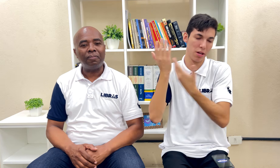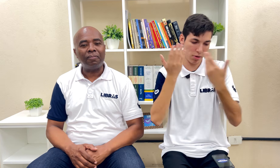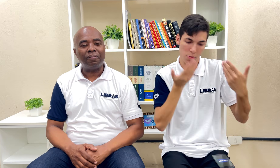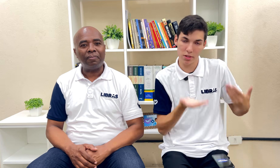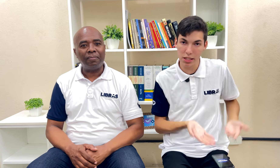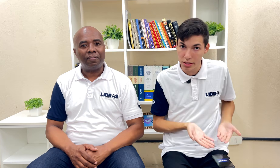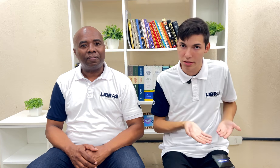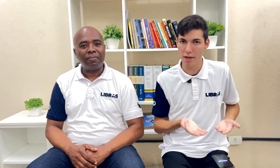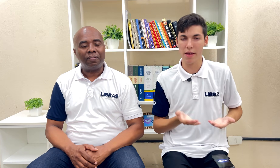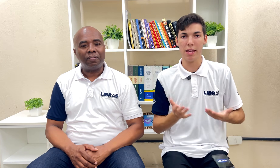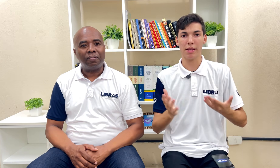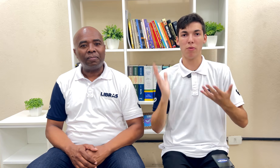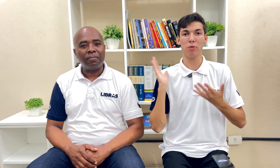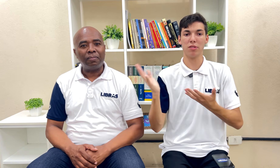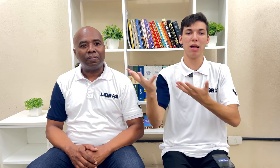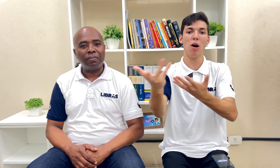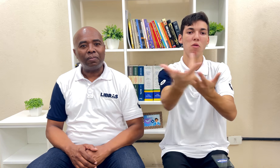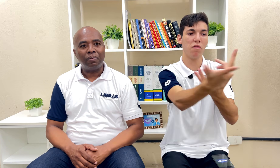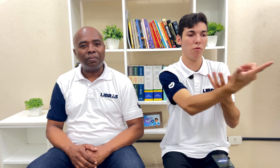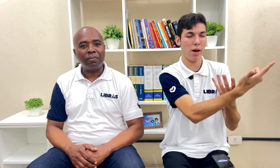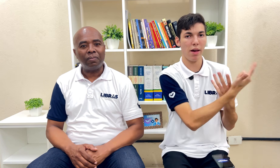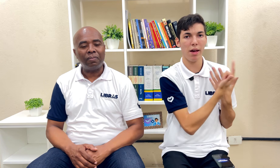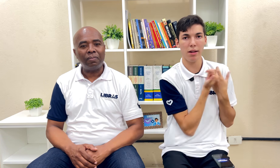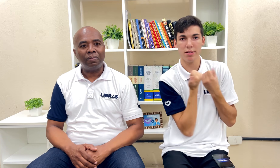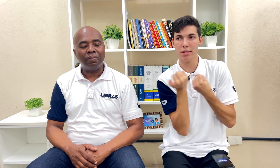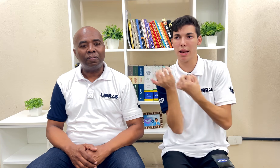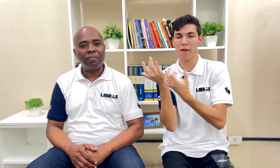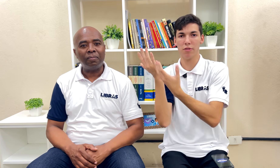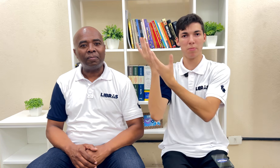que a música diz. Então eu salvo elas e levo-as